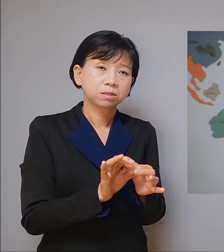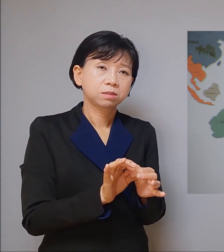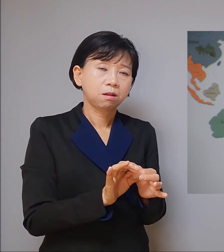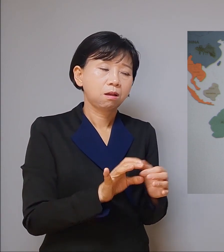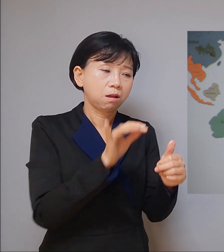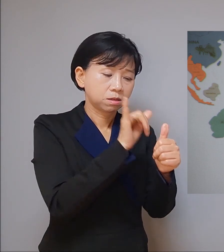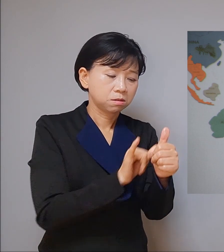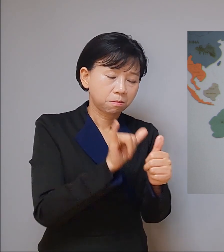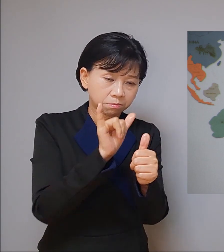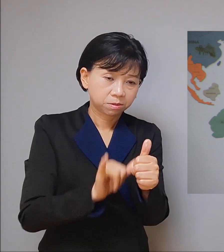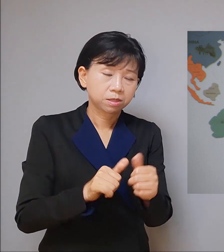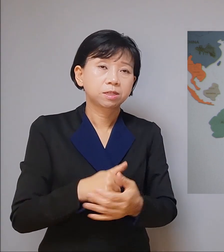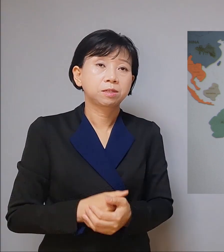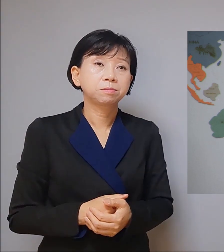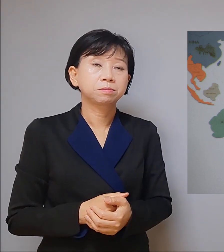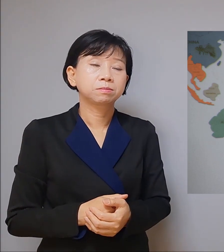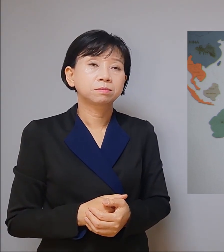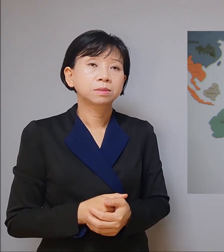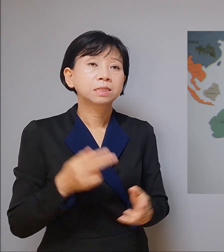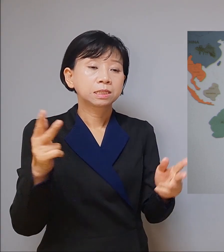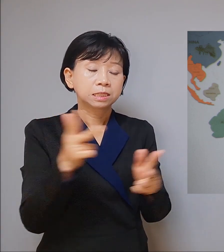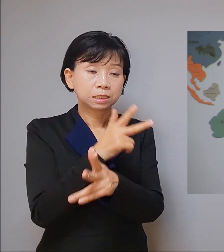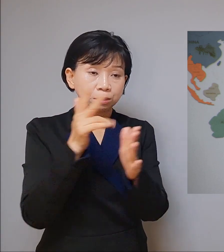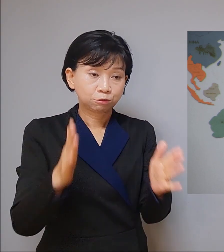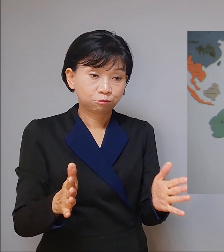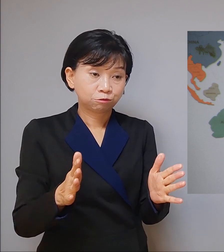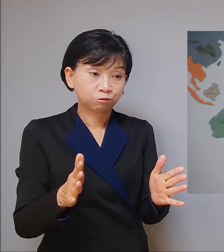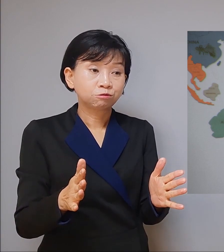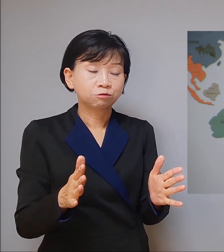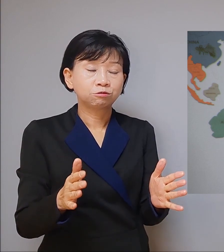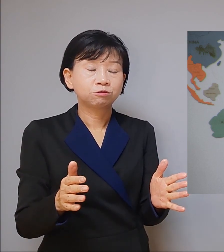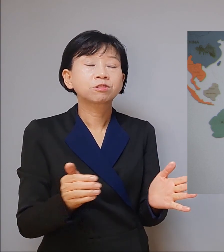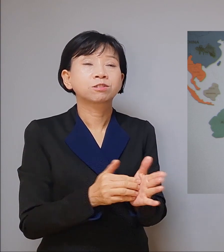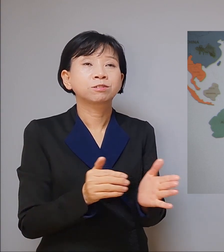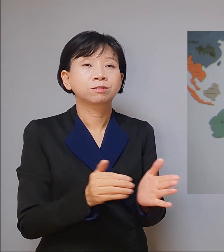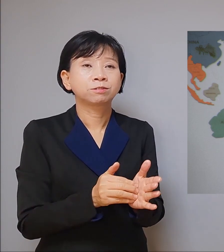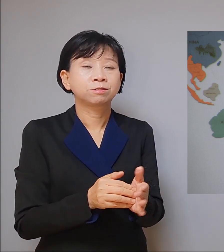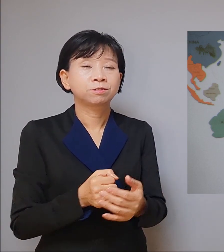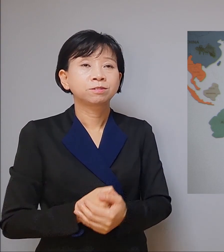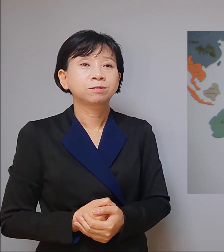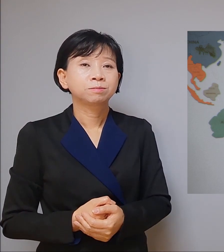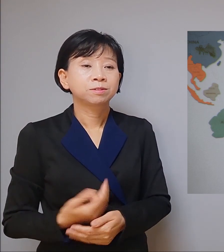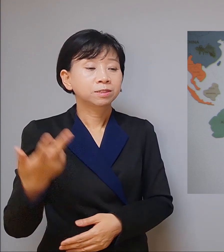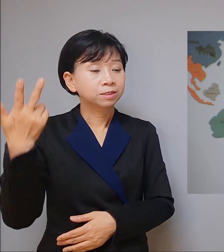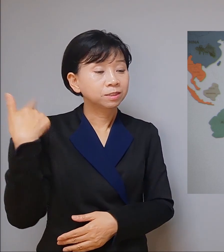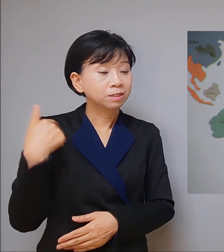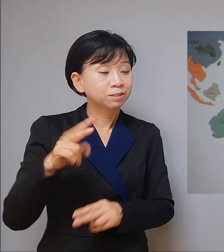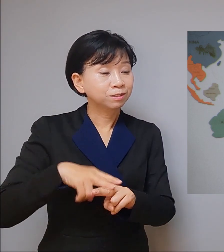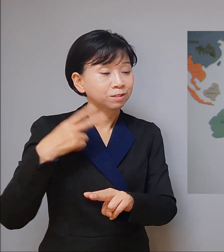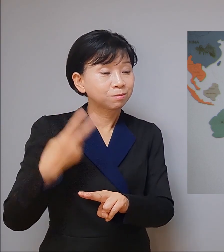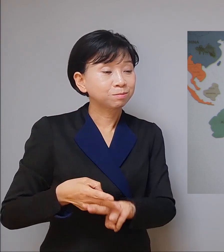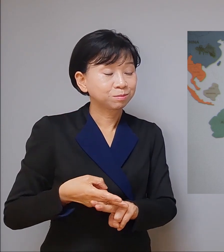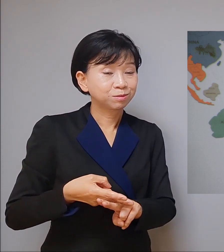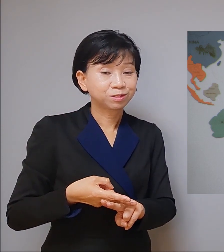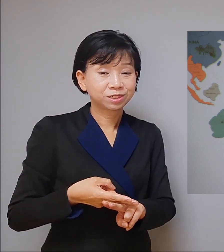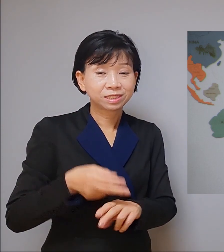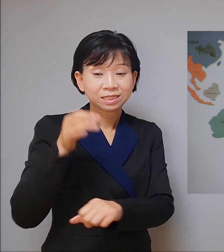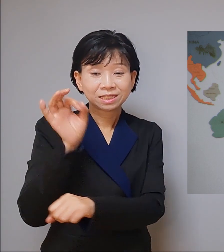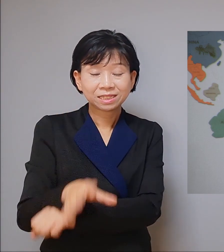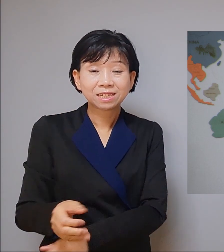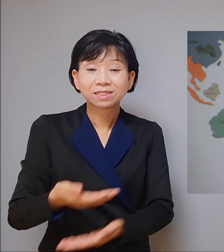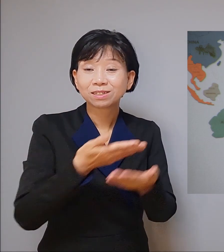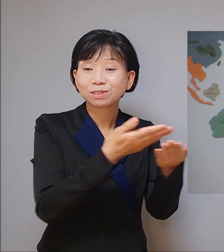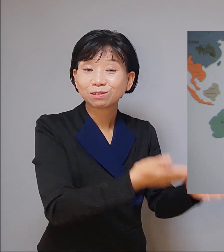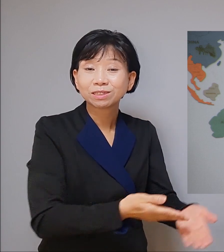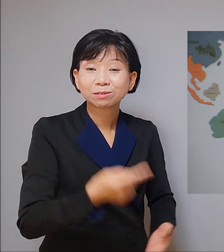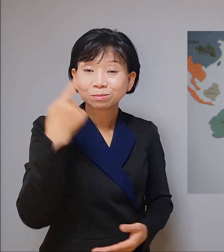VIP 섬김 1주차를 보냈습니다. 우리 지난주에 선물 하나씩 드리셨습니까? 네, 뭐라고